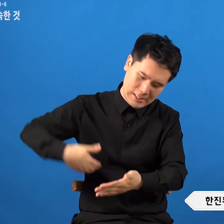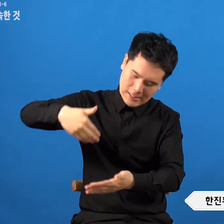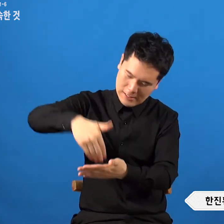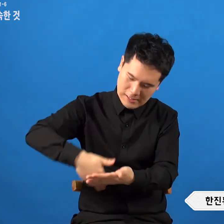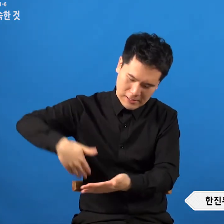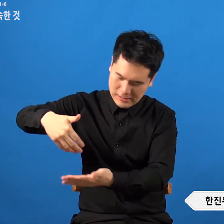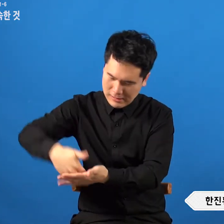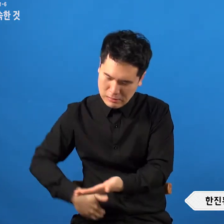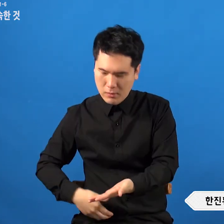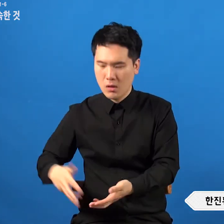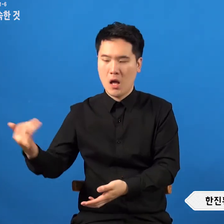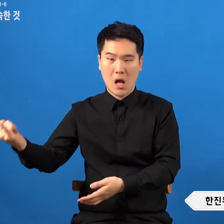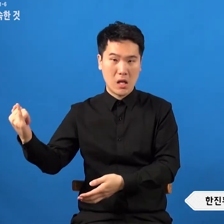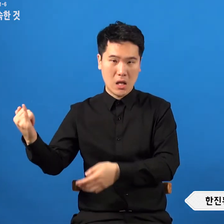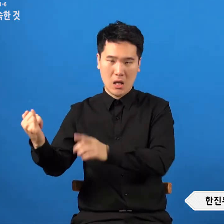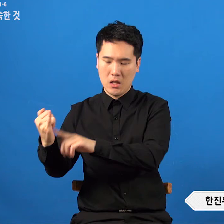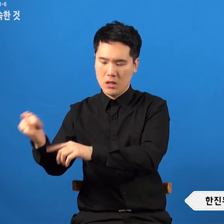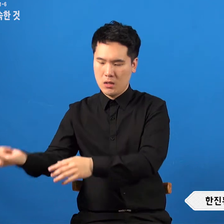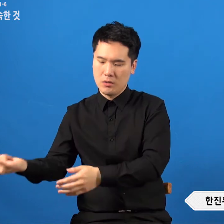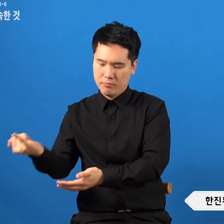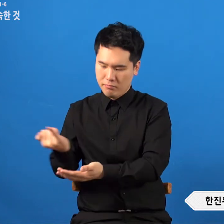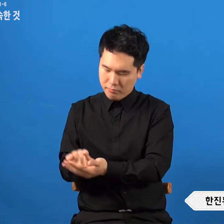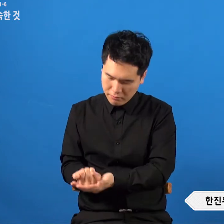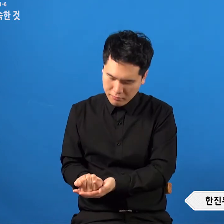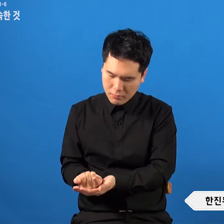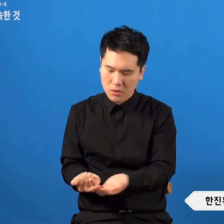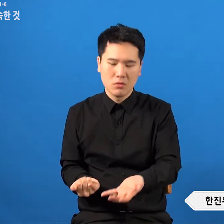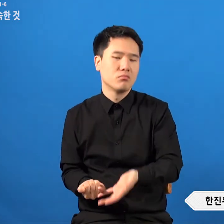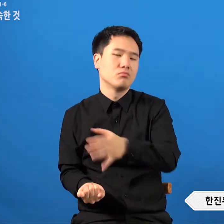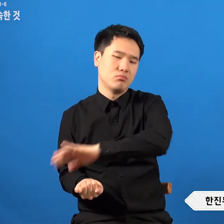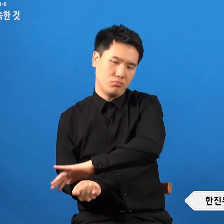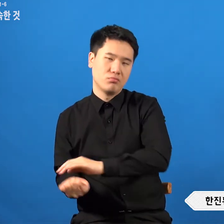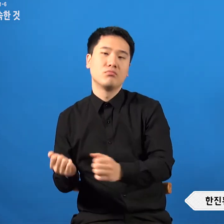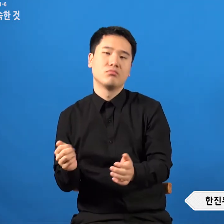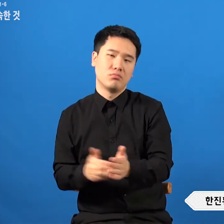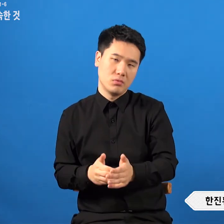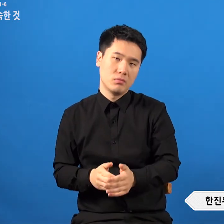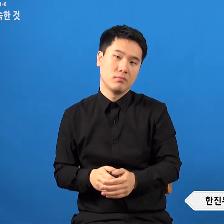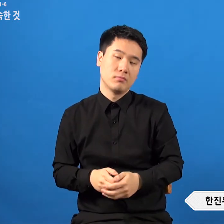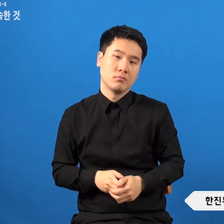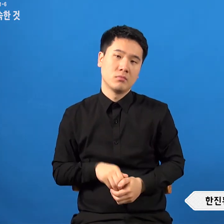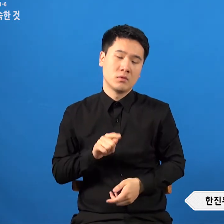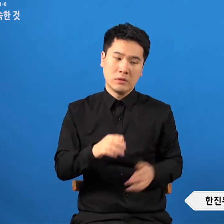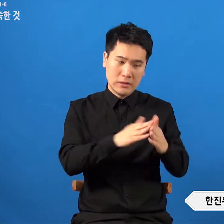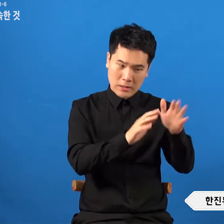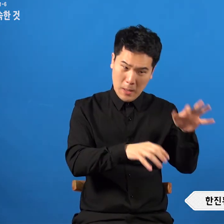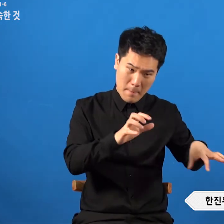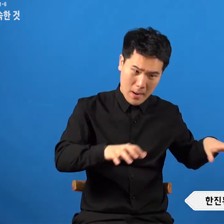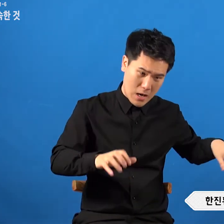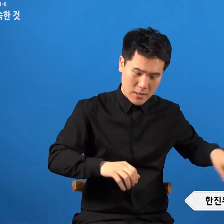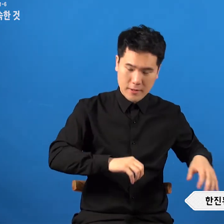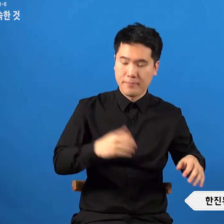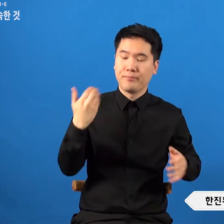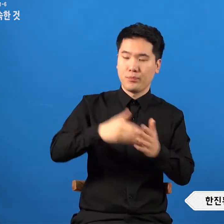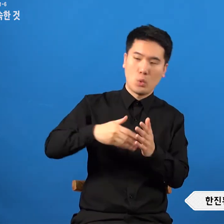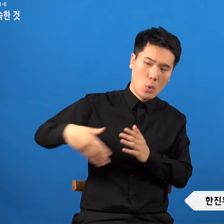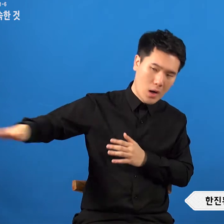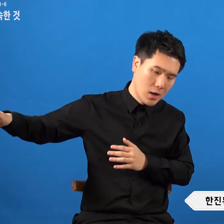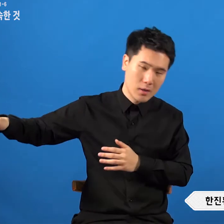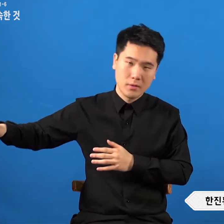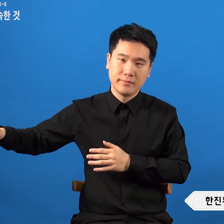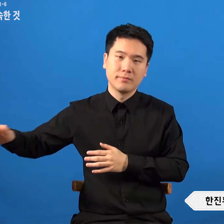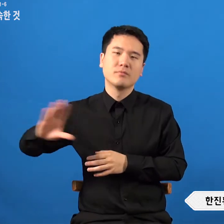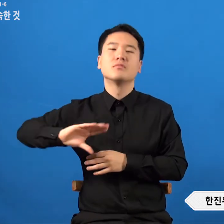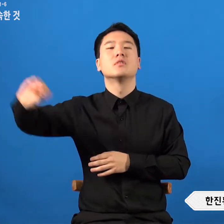아내를 묻었습니다. 그리고는 아들을 데리고 그 마을을 그냥 영원히 떠나서 선교 본부로